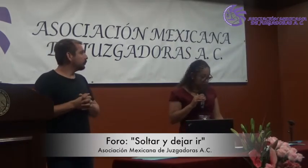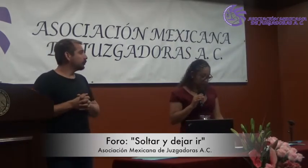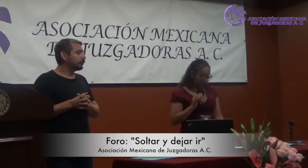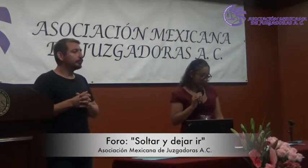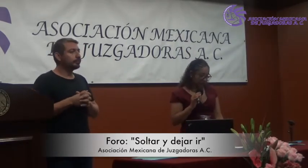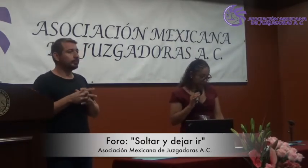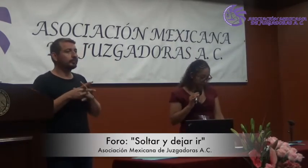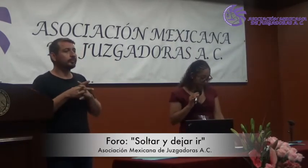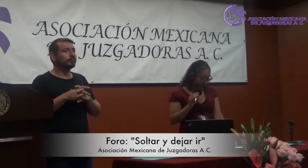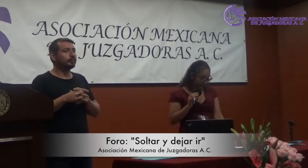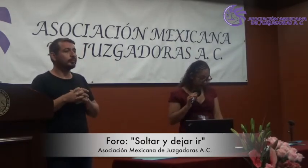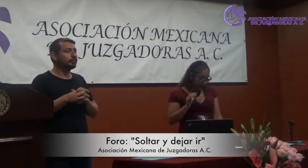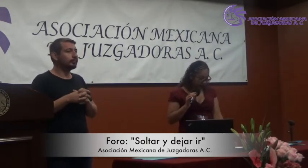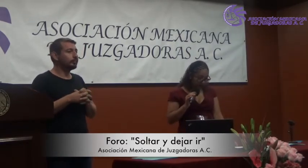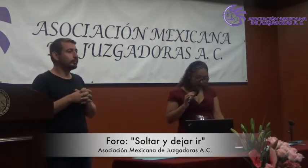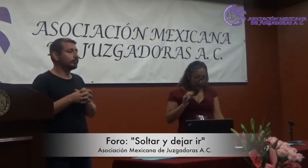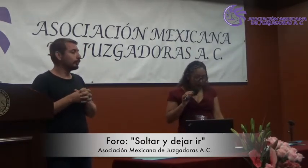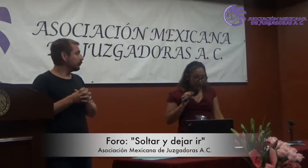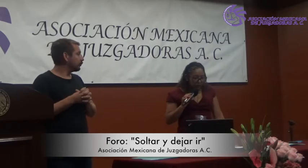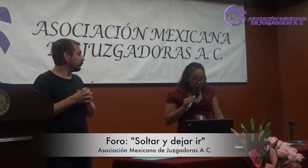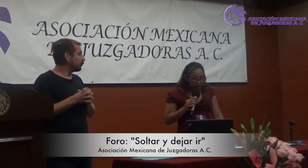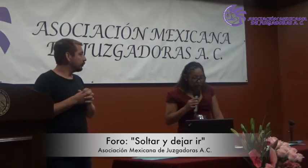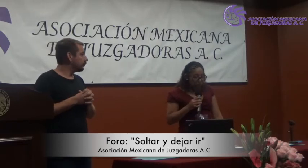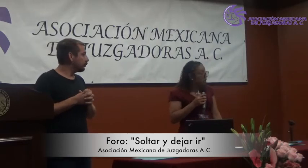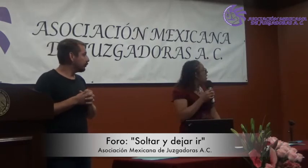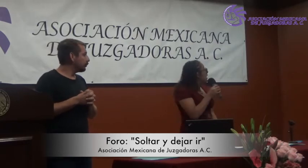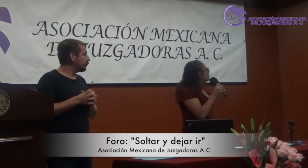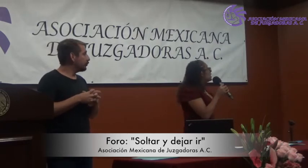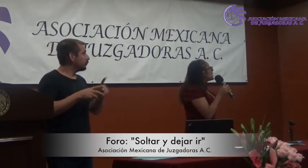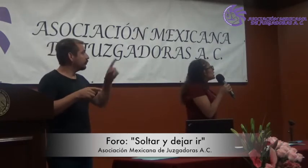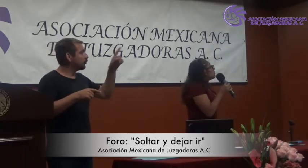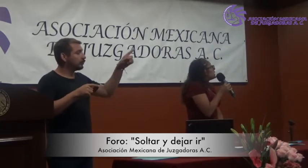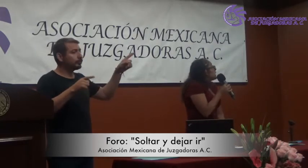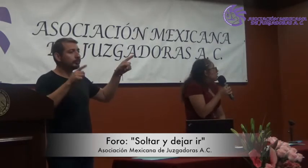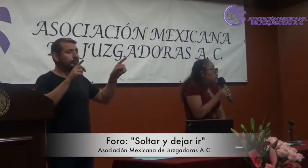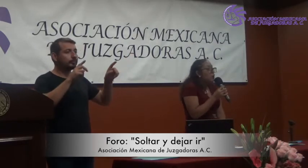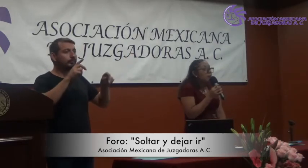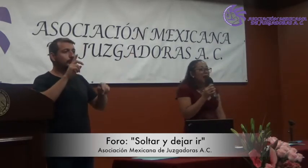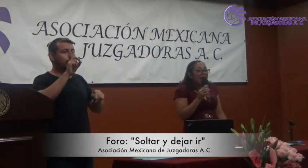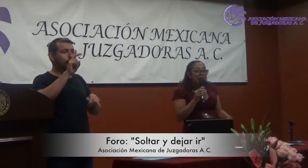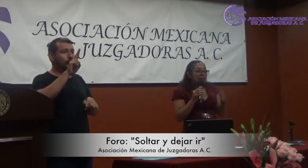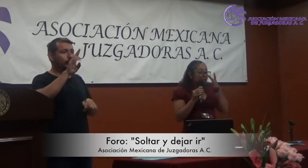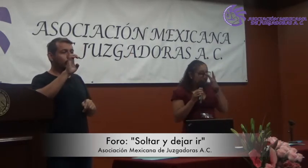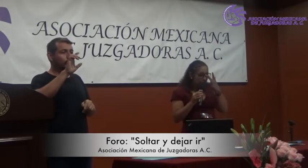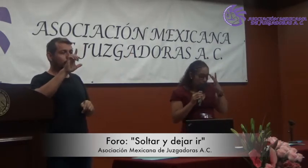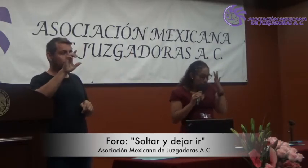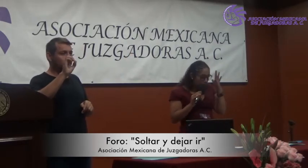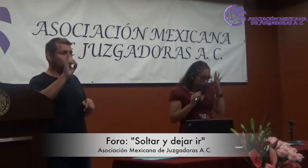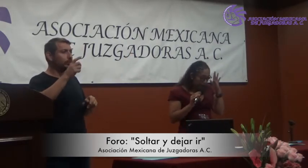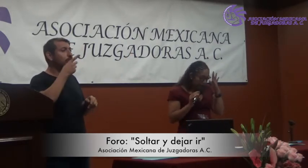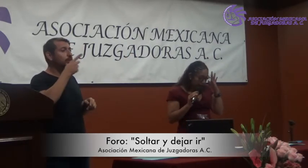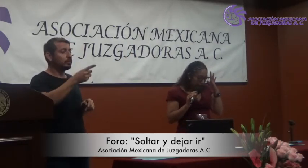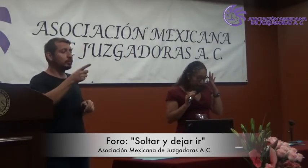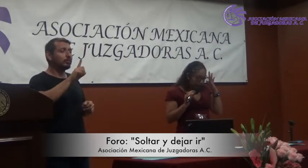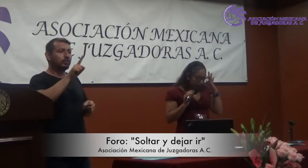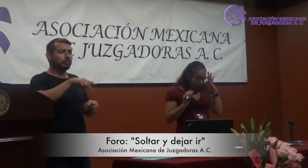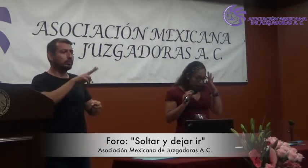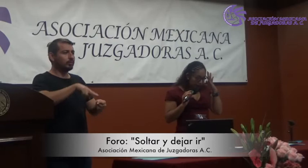Pues vamos bien. El duelo es una respuesta normal y saludable